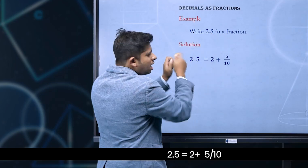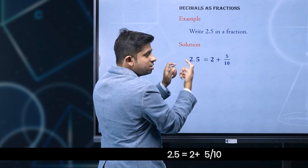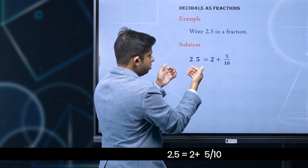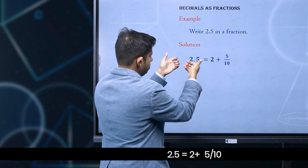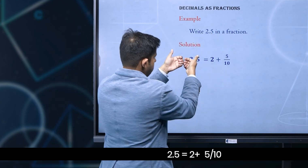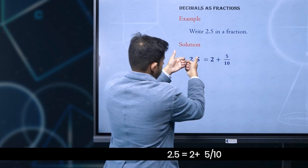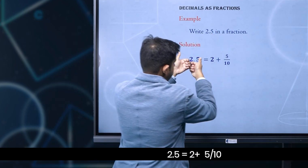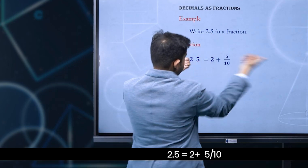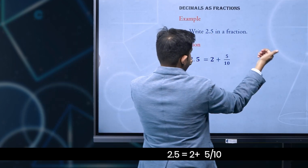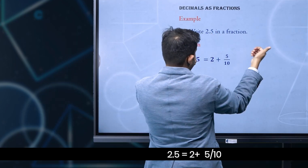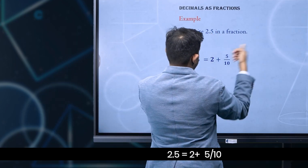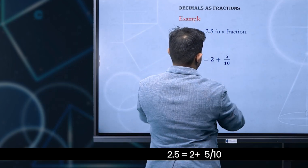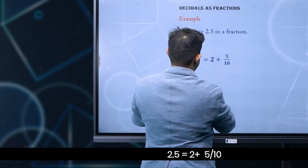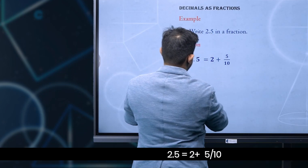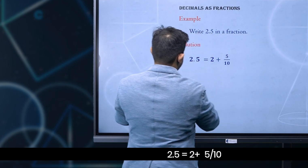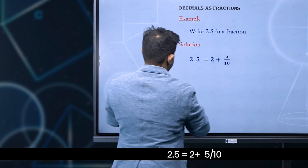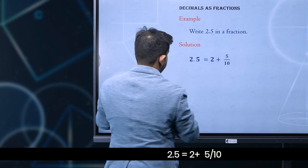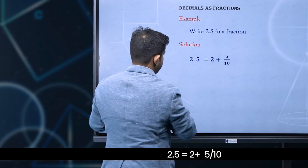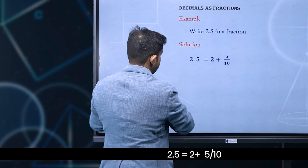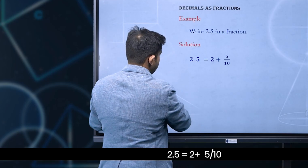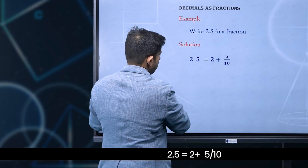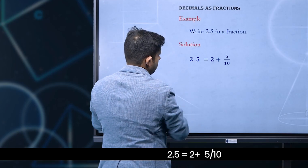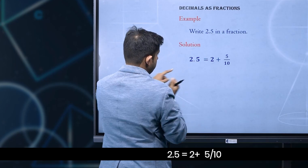2.5 बरोबर 2 अधिक 5/10